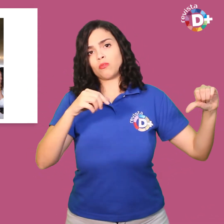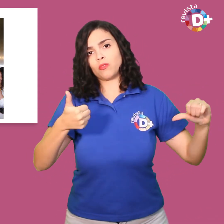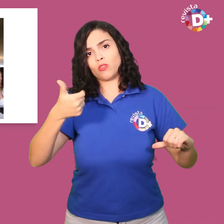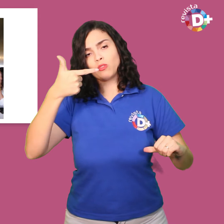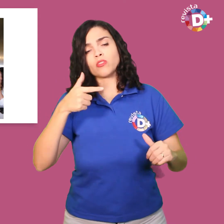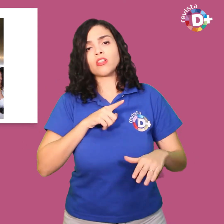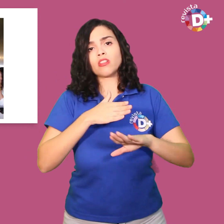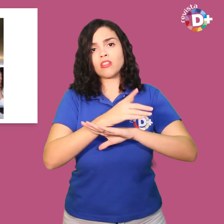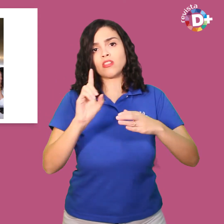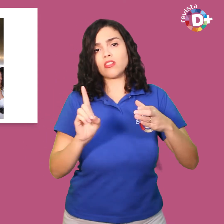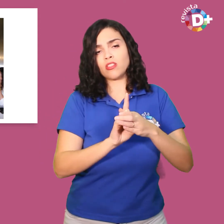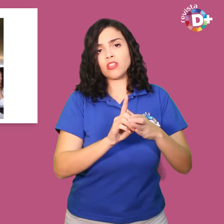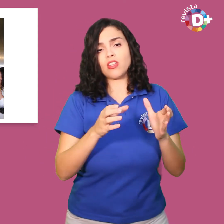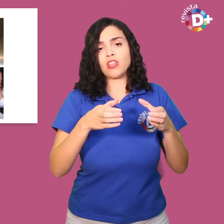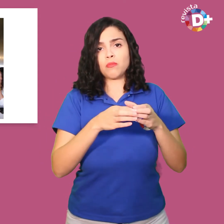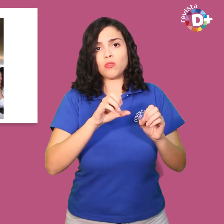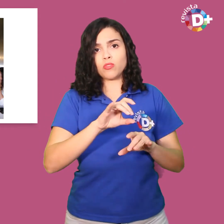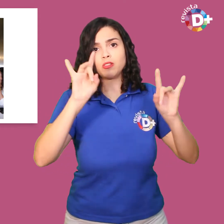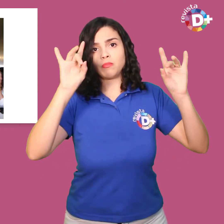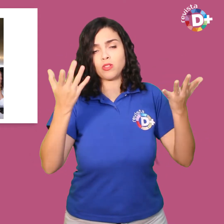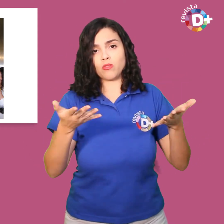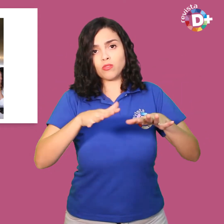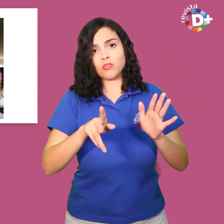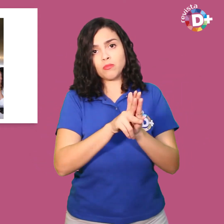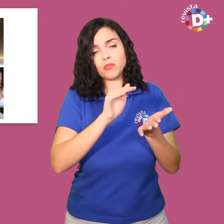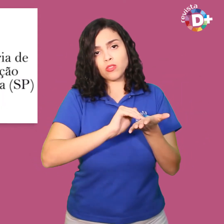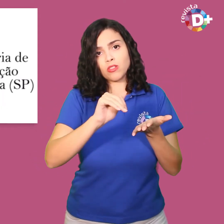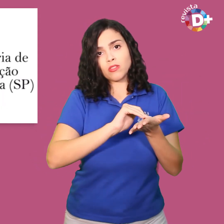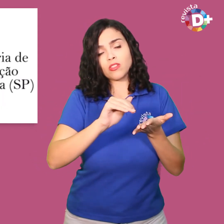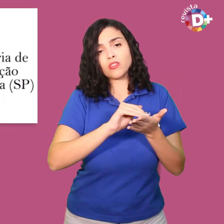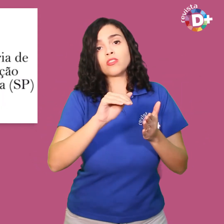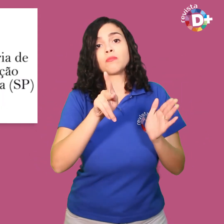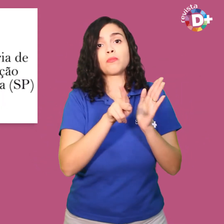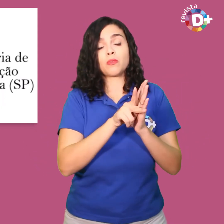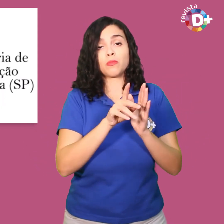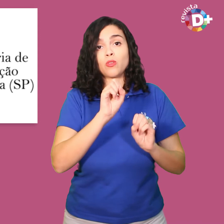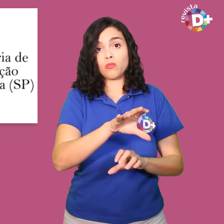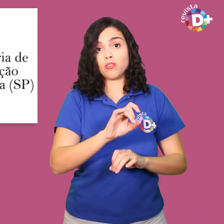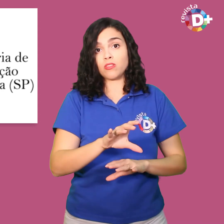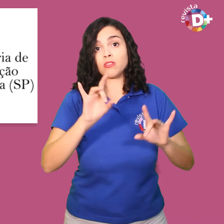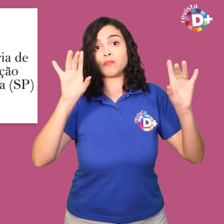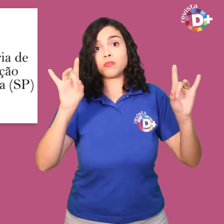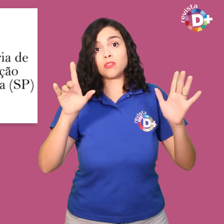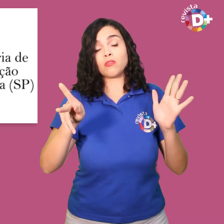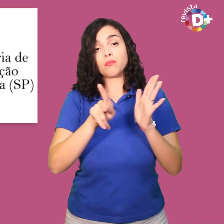Educação Especial e Inclusiva da Secretaria de Educação de Lorena, São Paulo, participando da